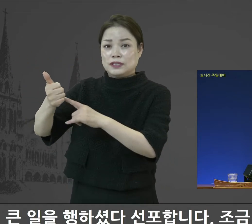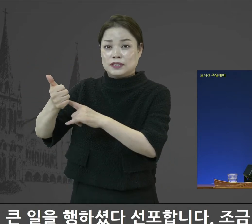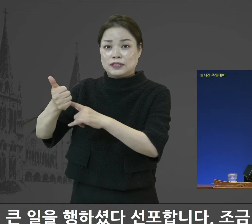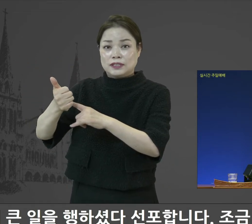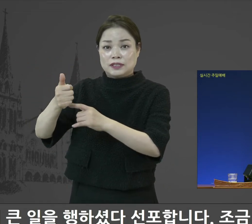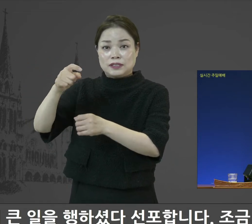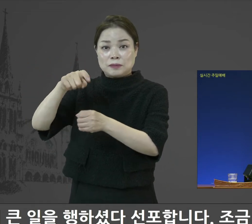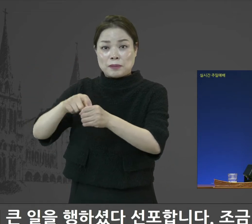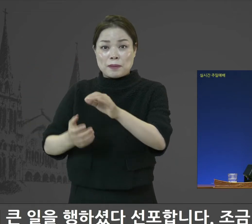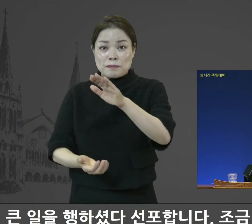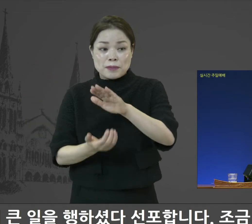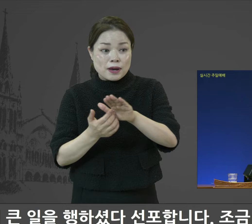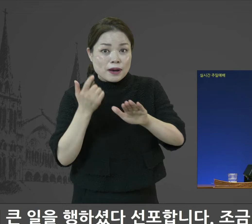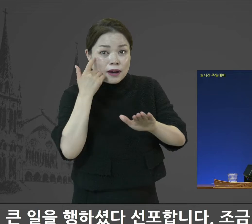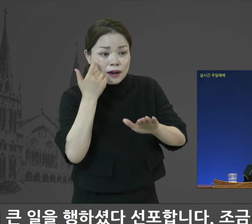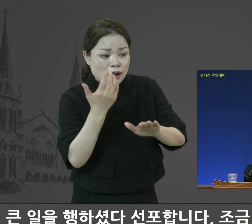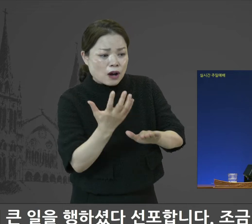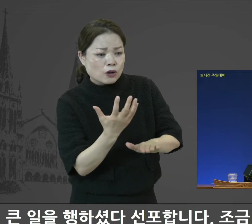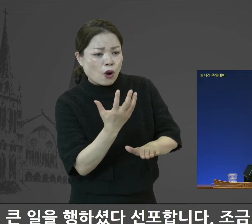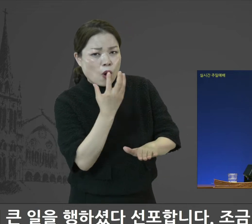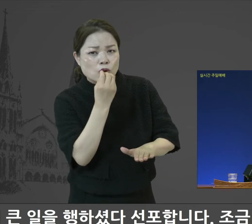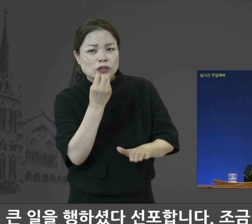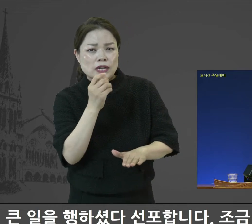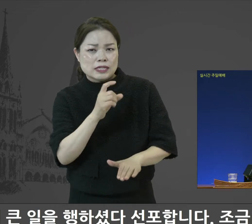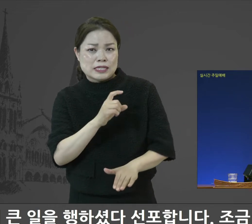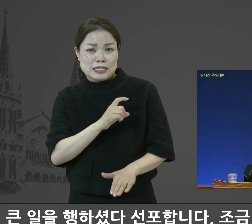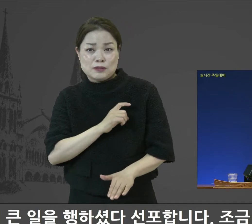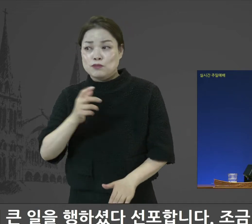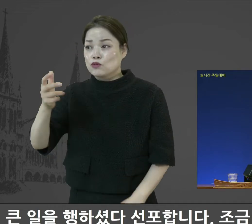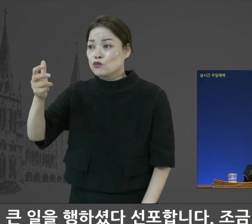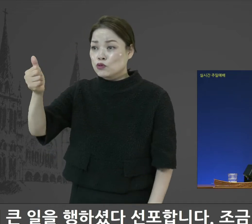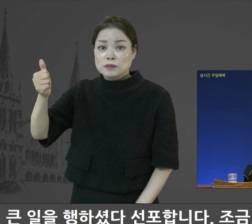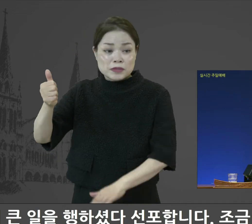행하시지 않으셨습니까? 거룩함이 그의 이름이신